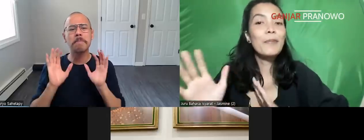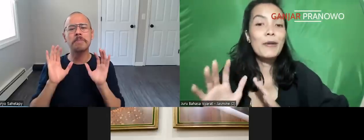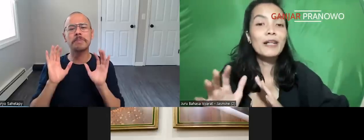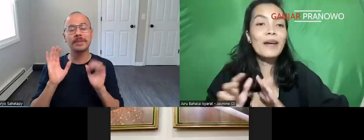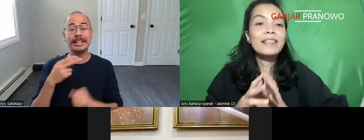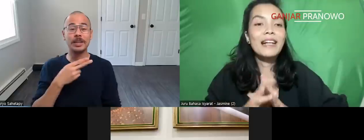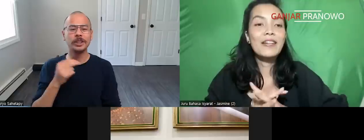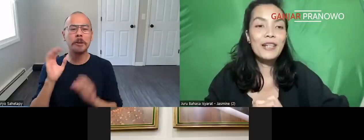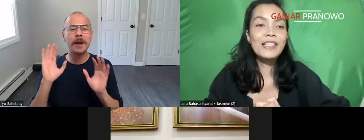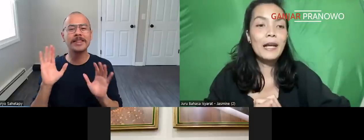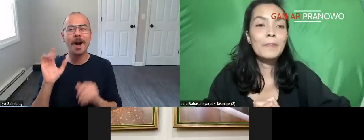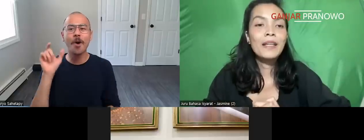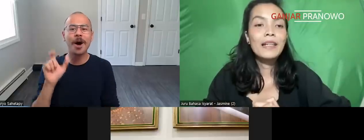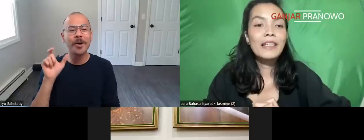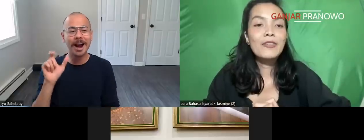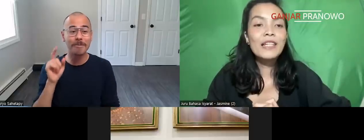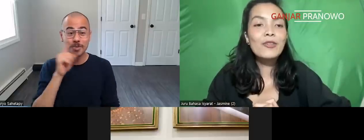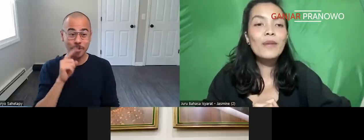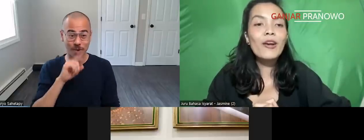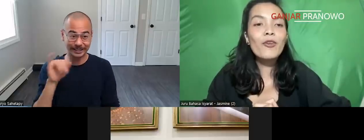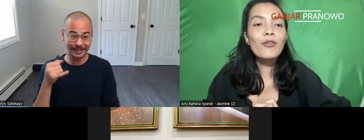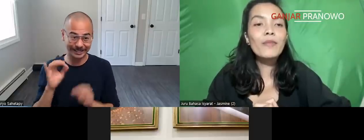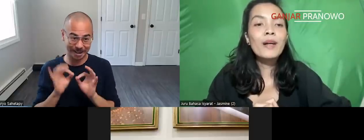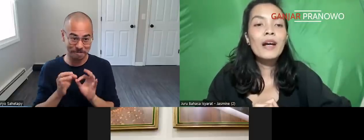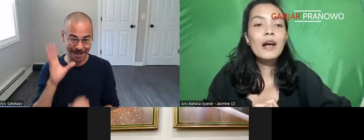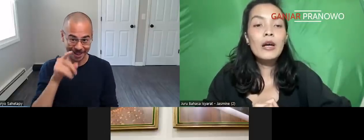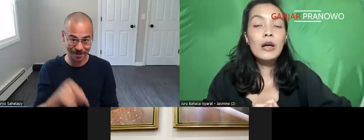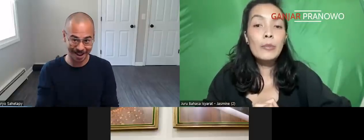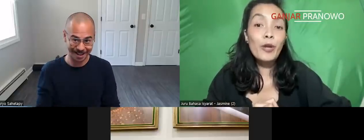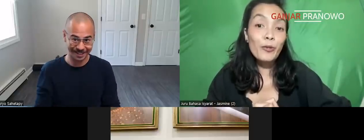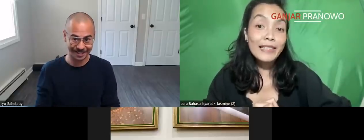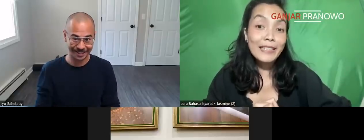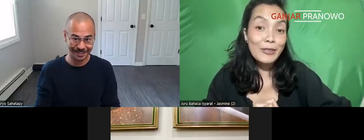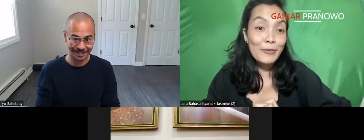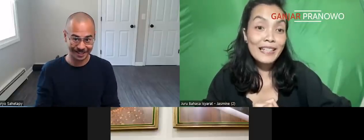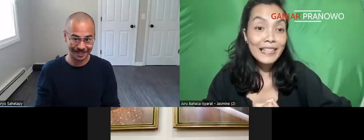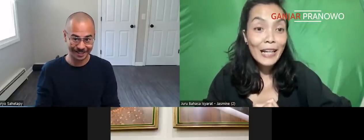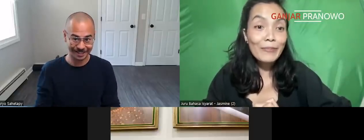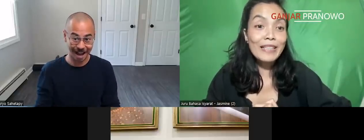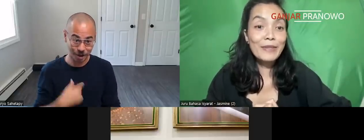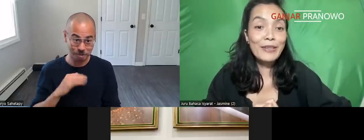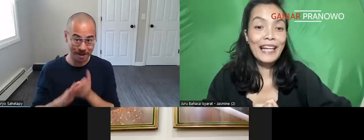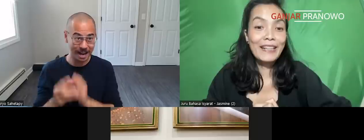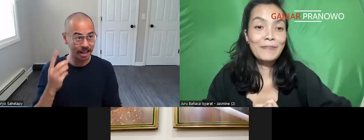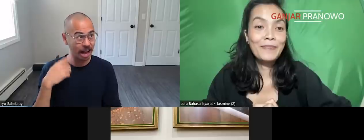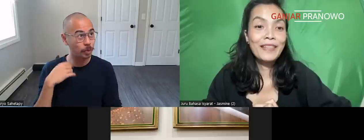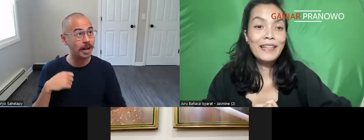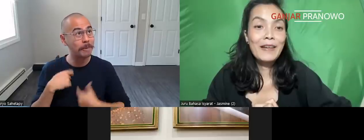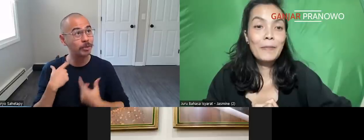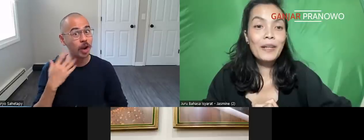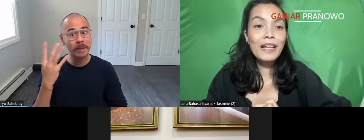kondisinya beda banget pak dengan di Indonesia nah di Indonesia tuh banyak orang-orang ee pura-pura jadi Jur bahasa isyarat Pak